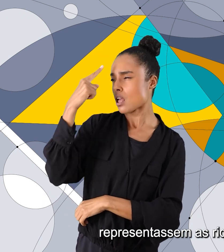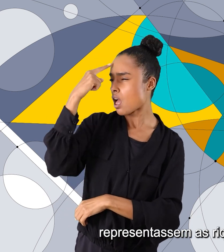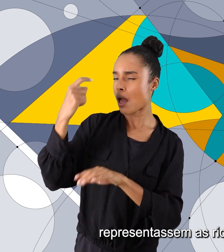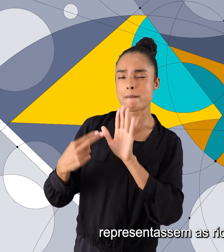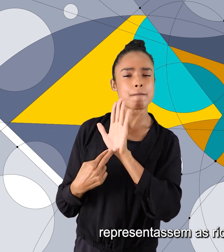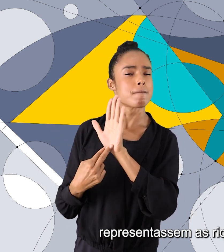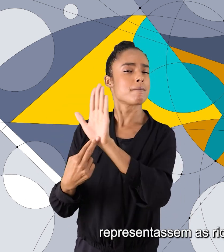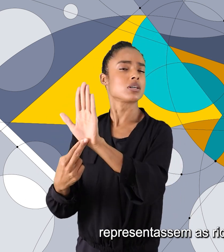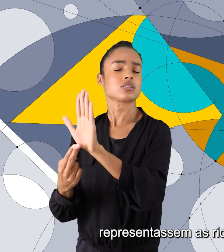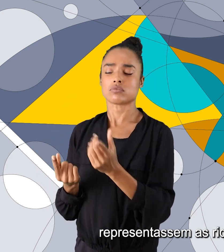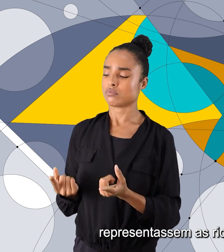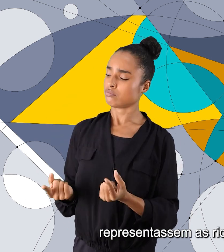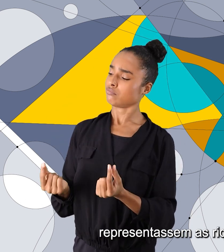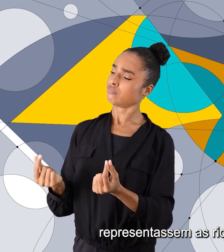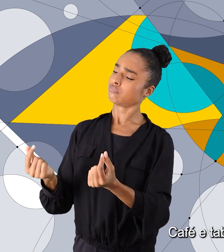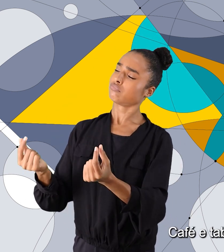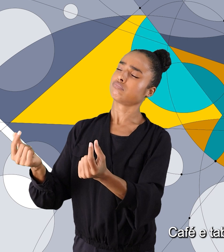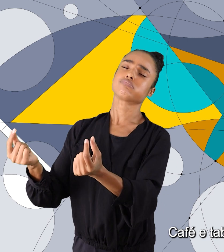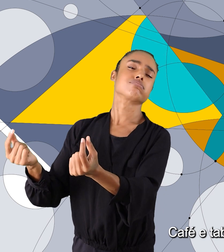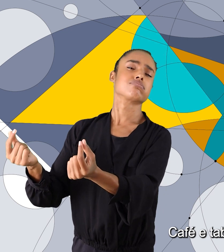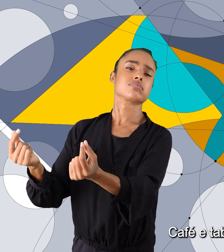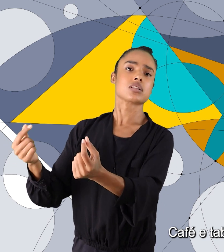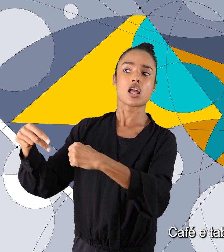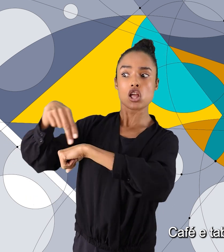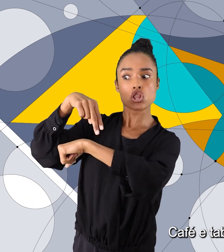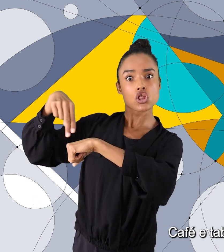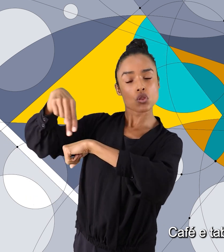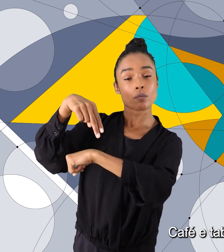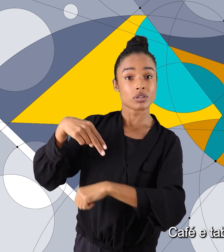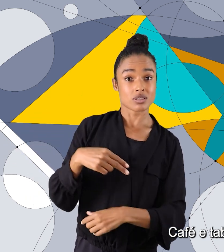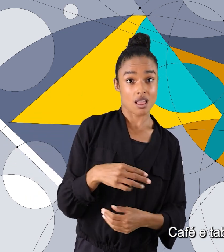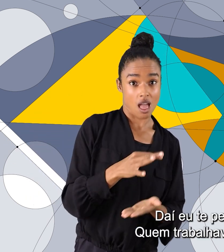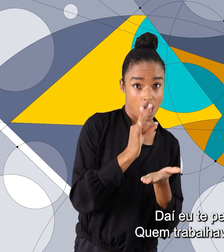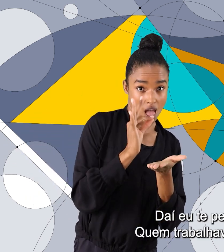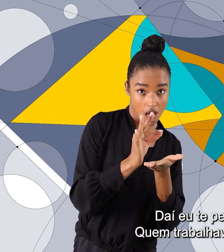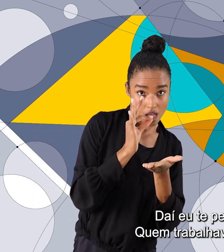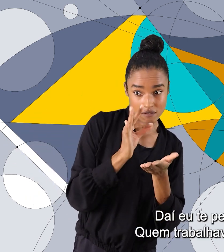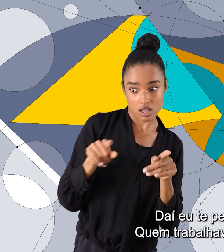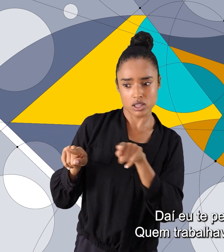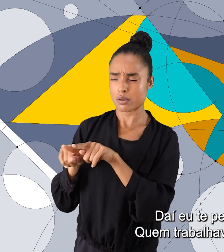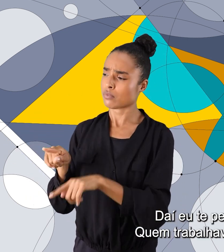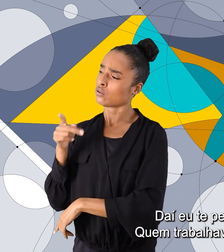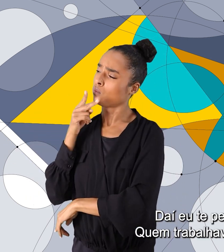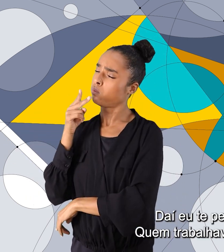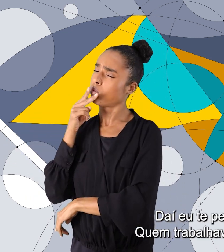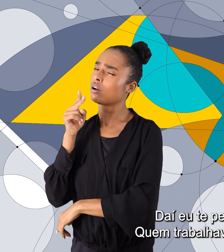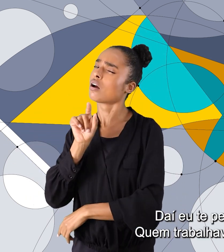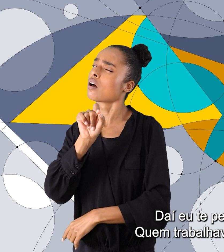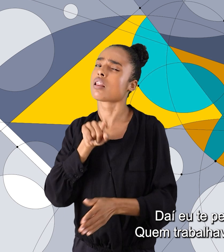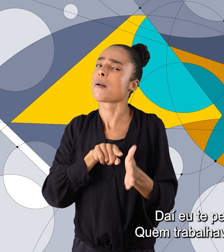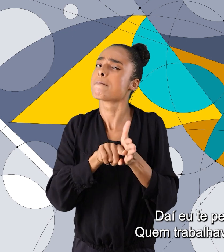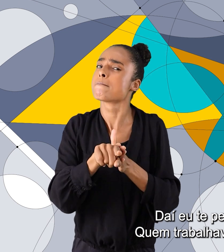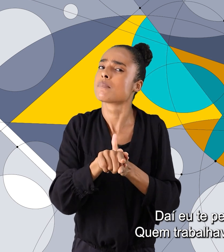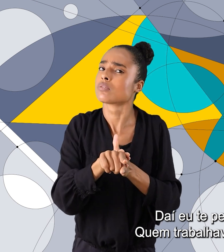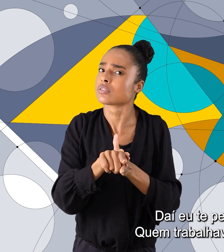as riquezas da nação. Café e tabaco. Daí eu te pergunto, quem